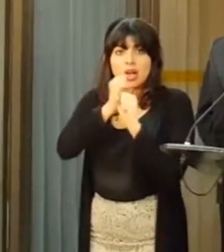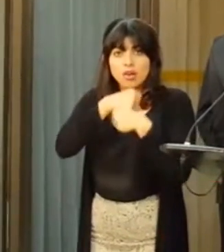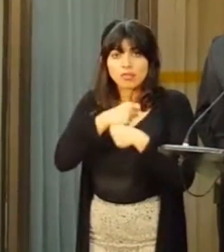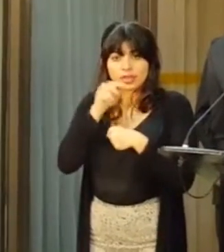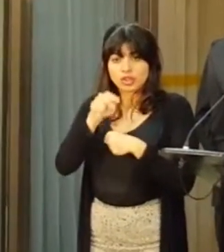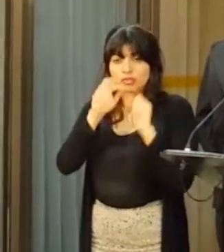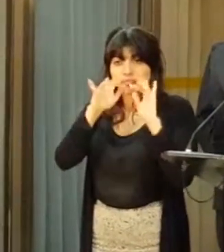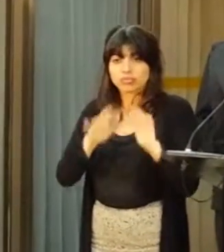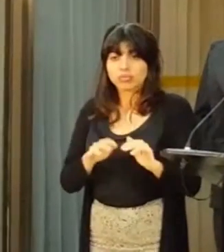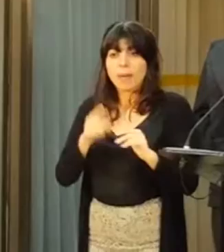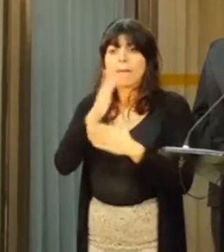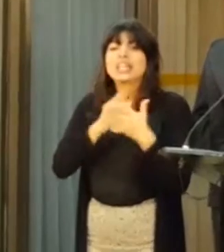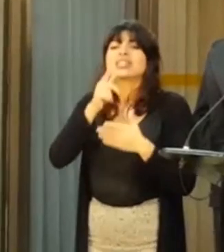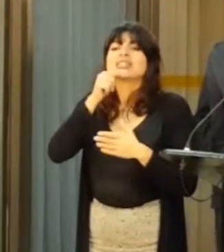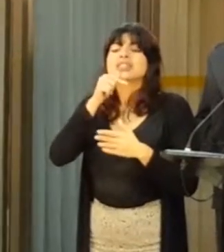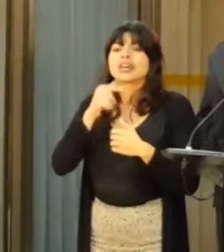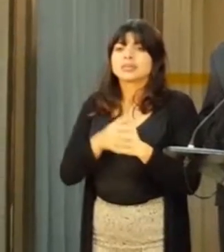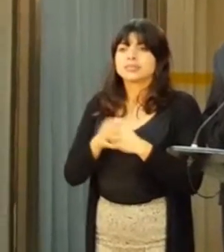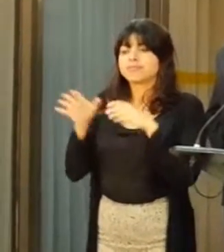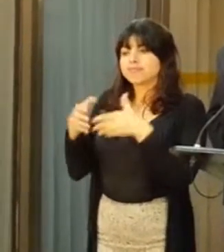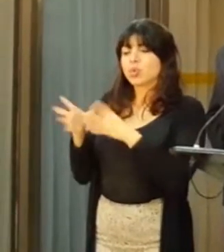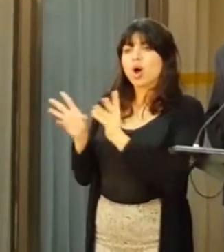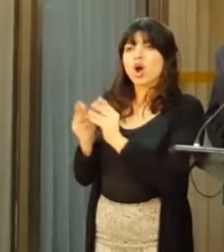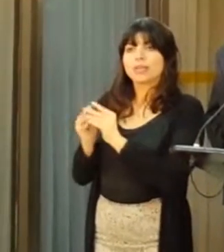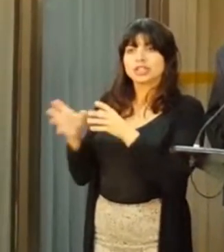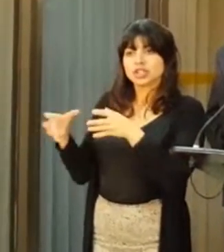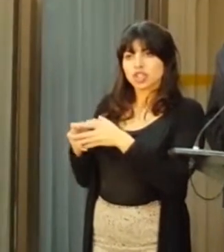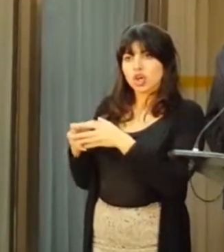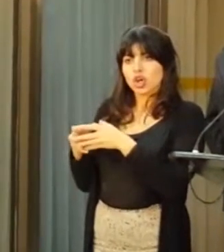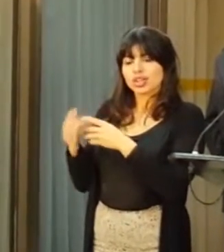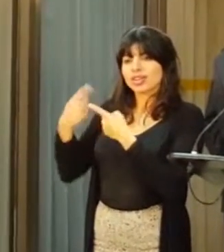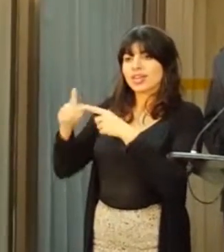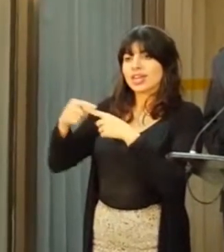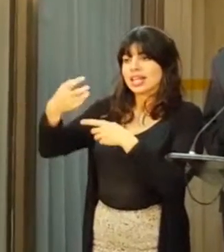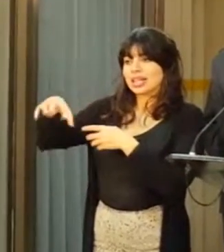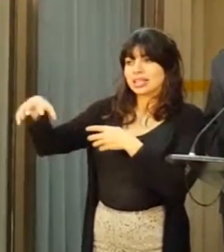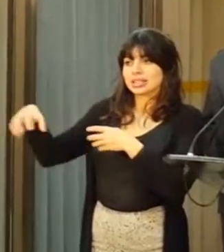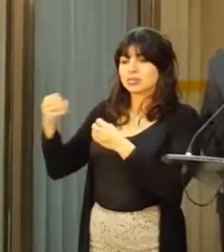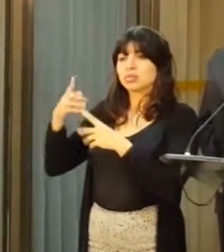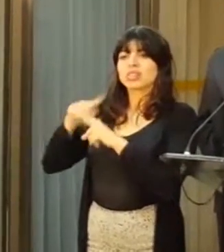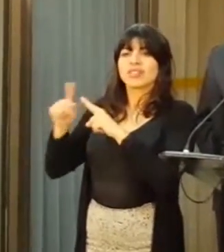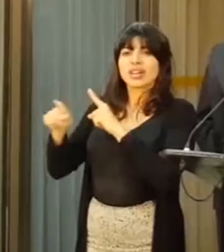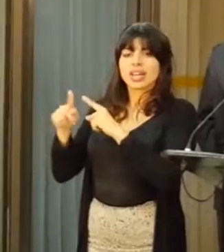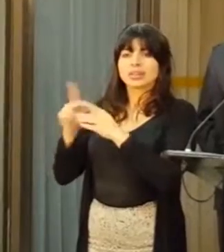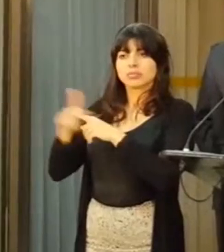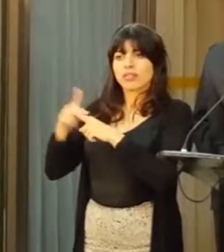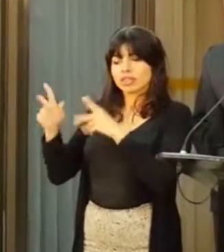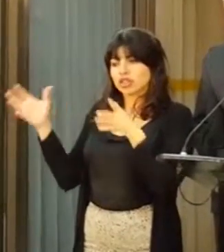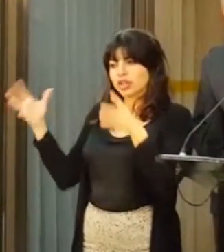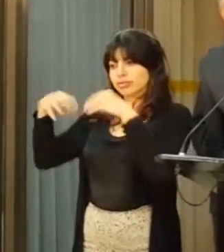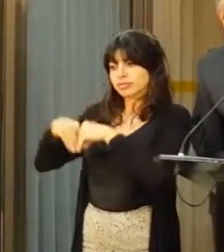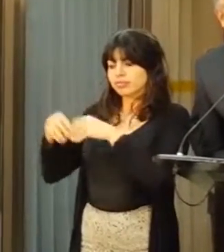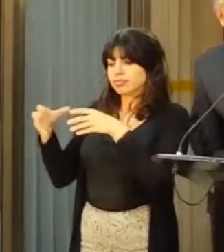confección por parte de una comisión intersectorial y multidisciplinaria, donde sin